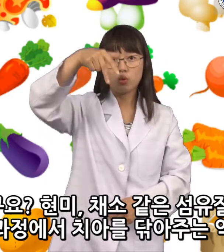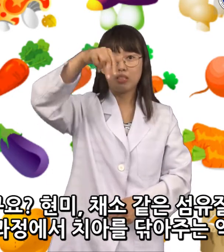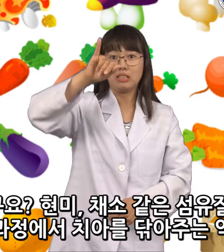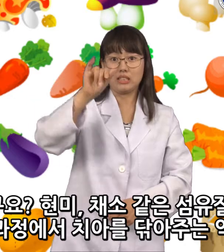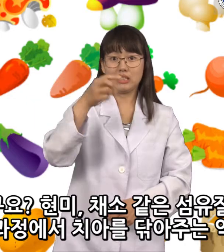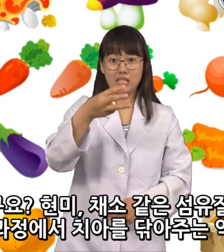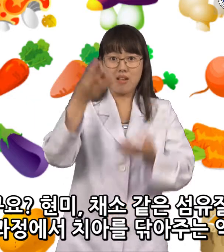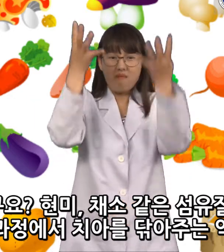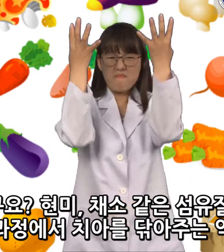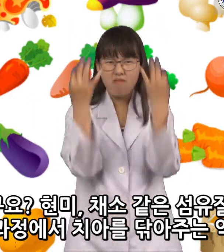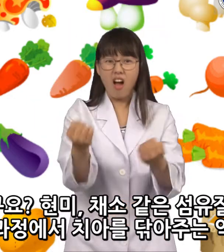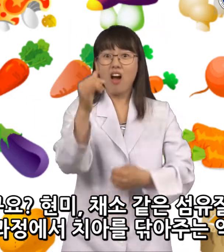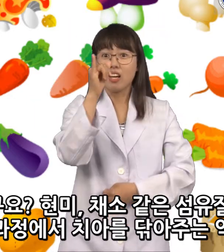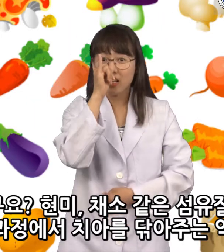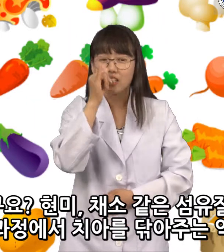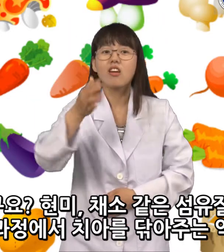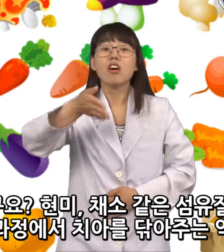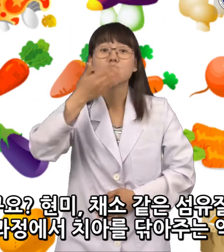풍부한